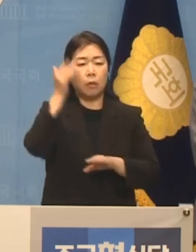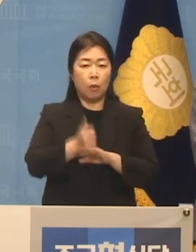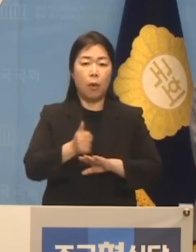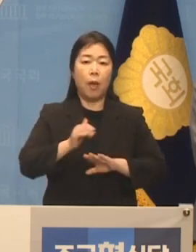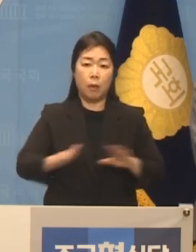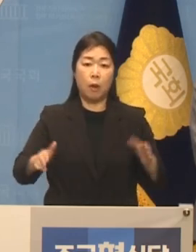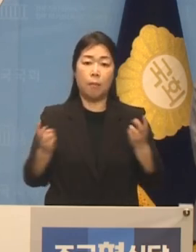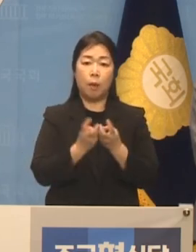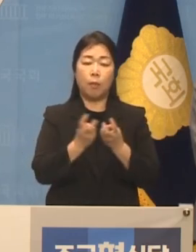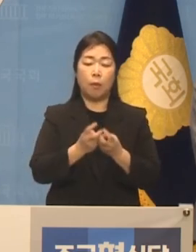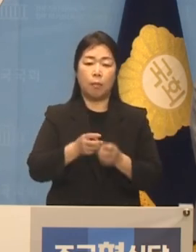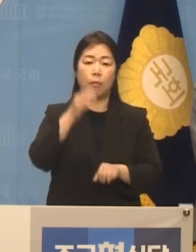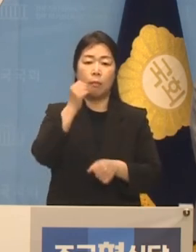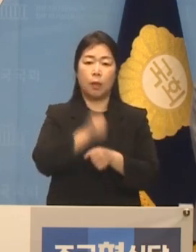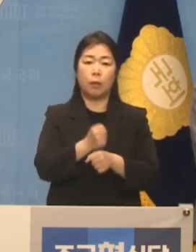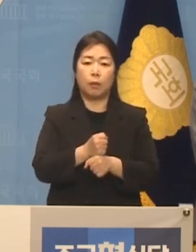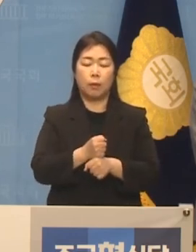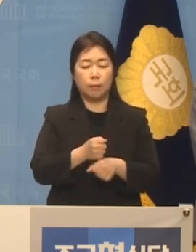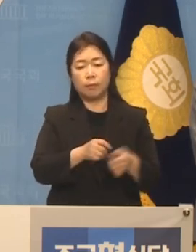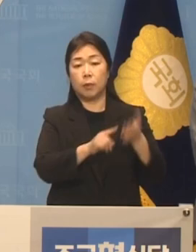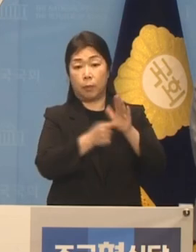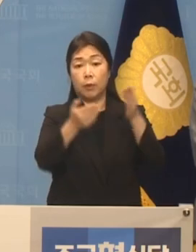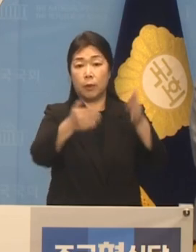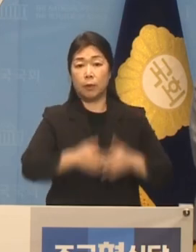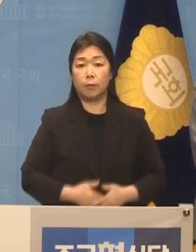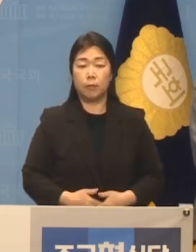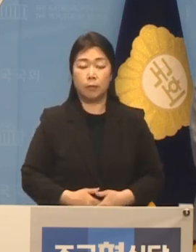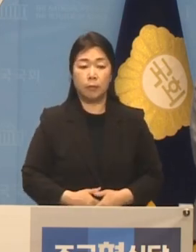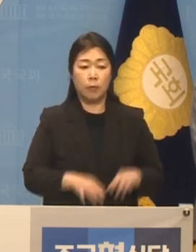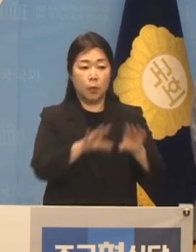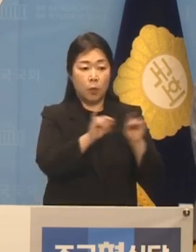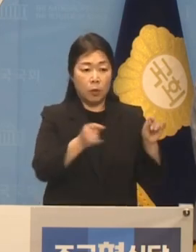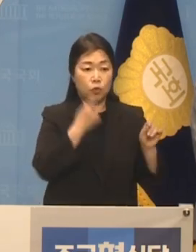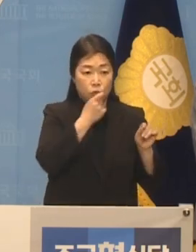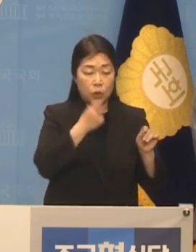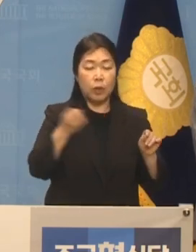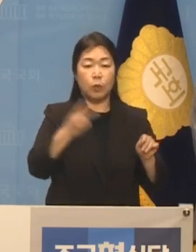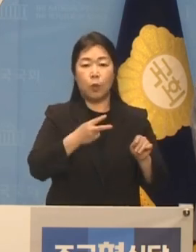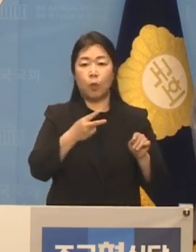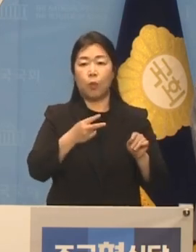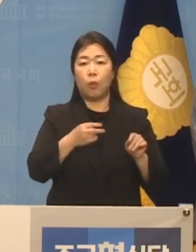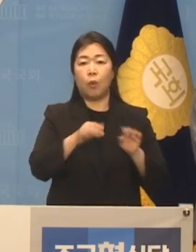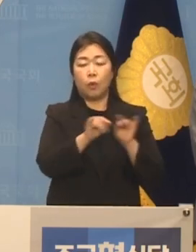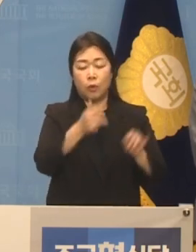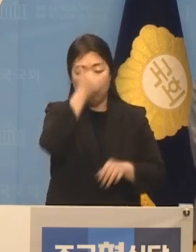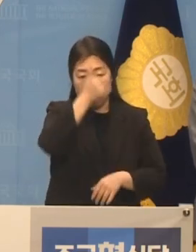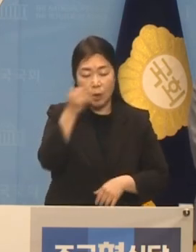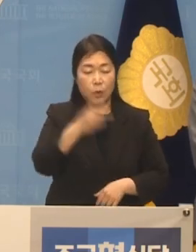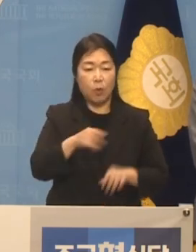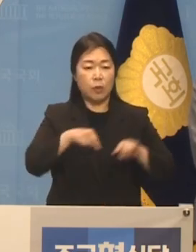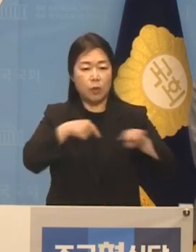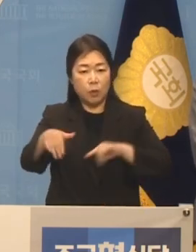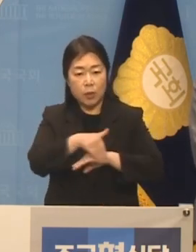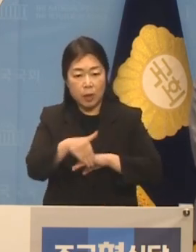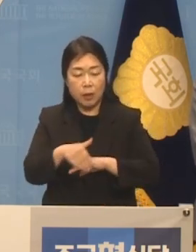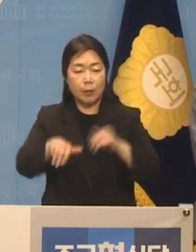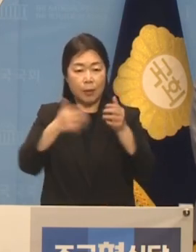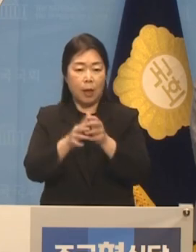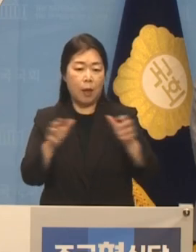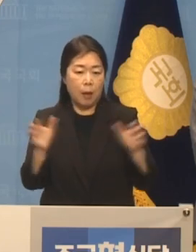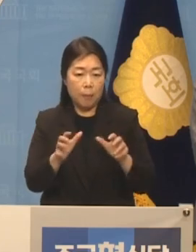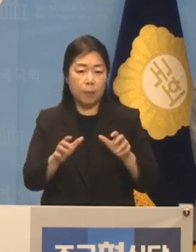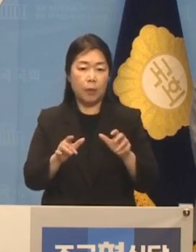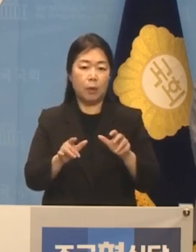결론을 내놓았습니다. 토지 윤리와 경제 정의 그리고 정책의 진보성이 모두 유기적으로